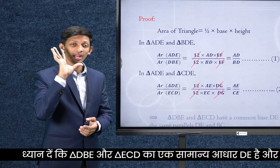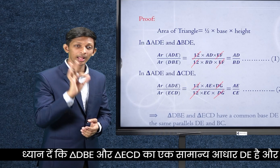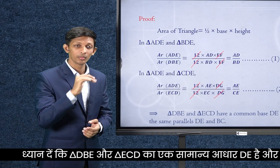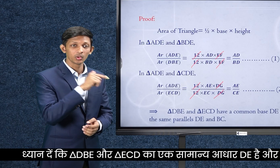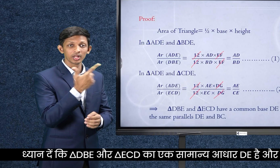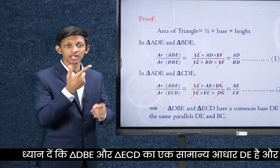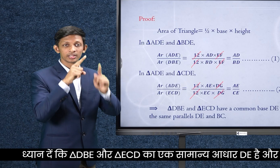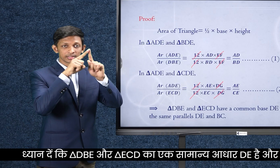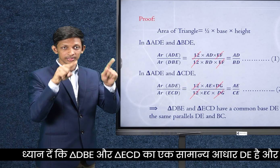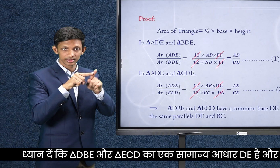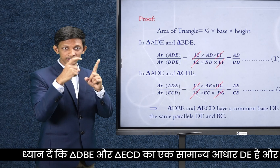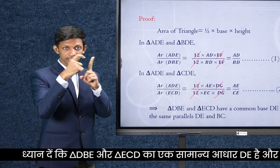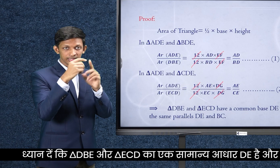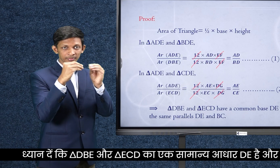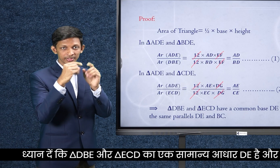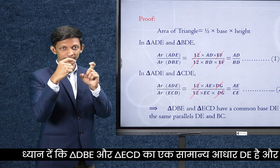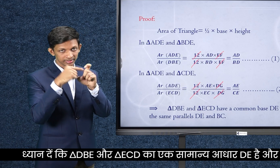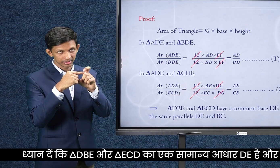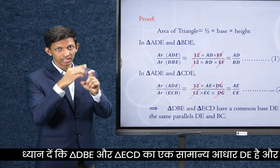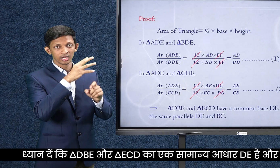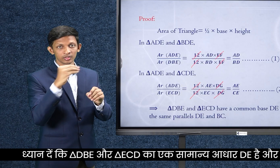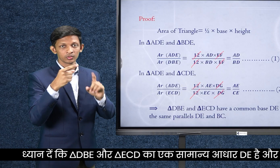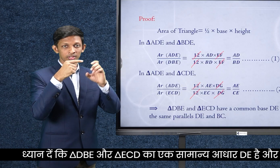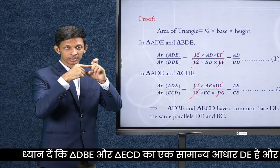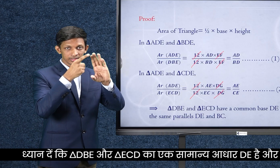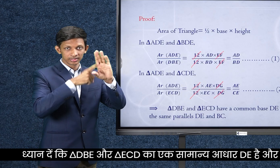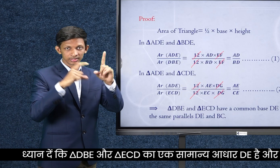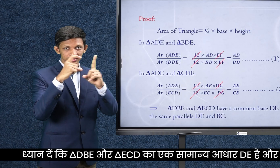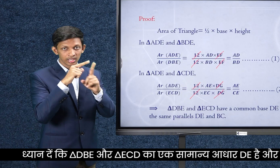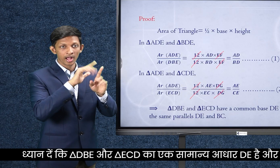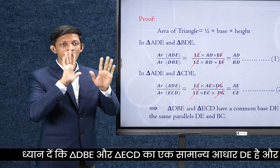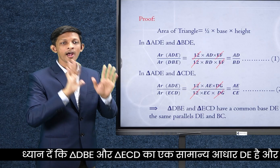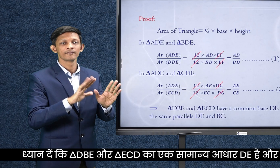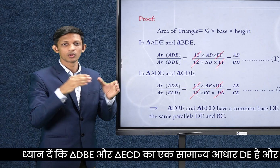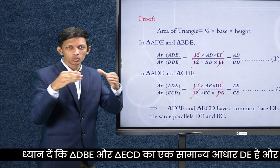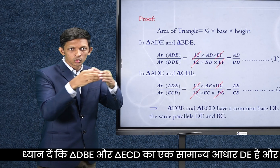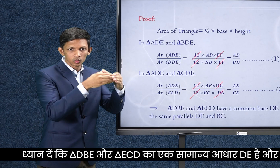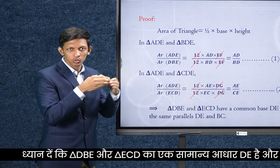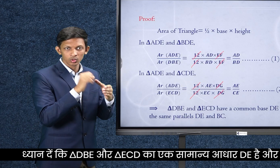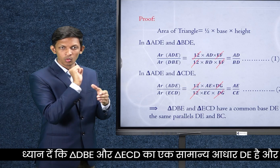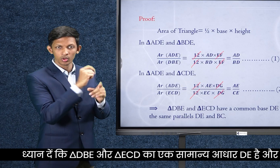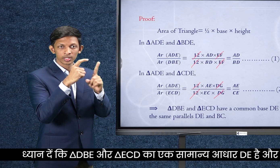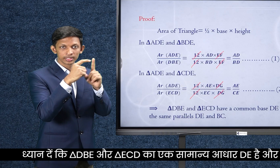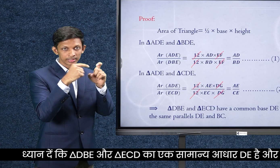ध्यान दें कि त्रिभुज DBE और त्रिभुज ECD का एक सामान्य आधार DE है और